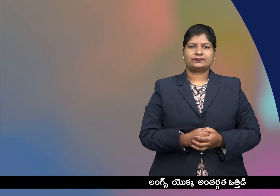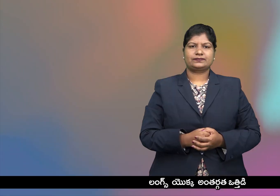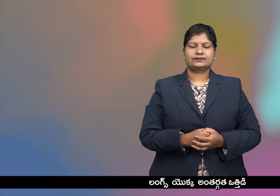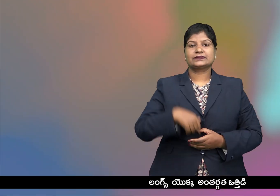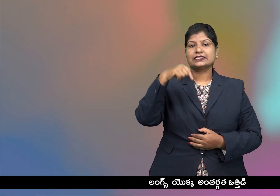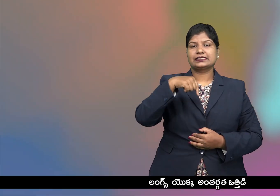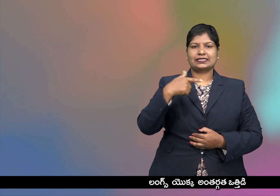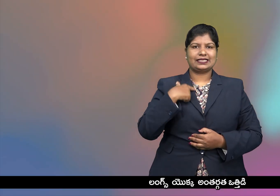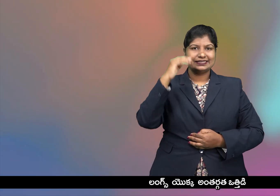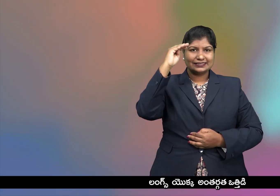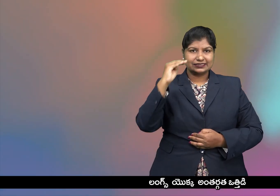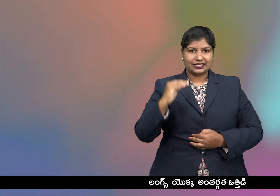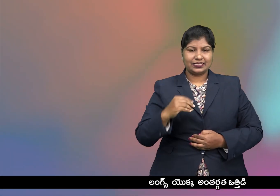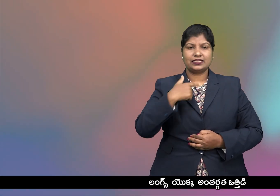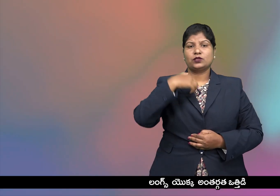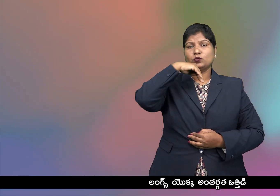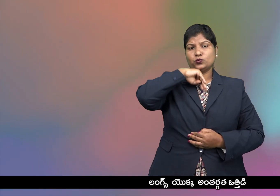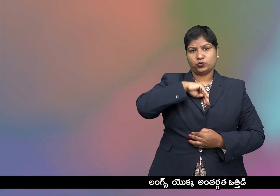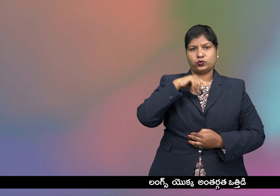లంగ్స్ యొక్క అంతర్గత ఒత్తిడి